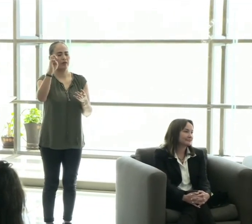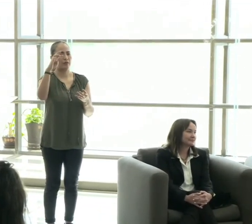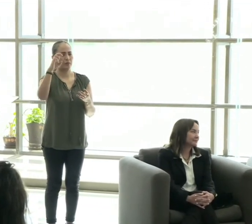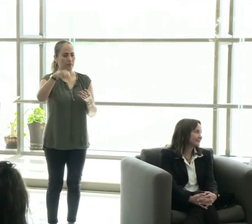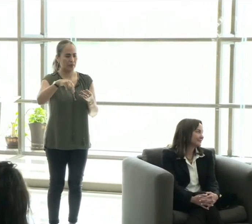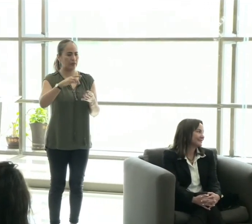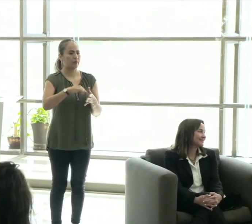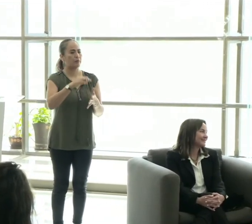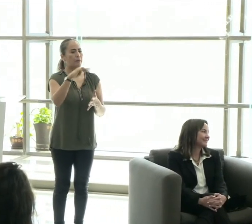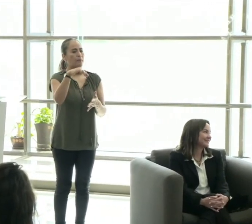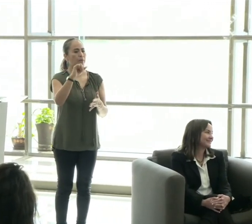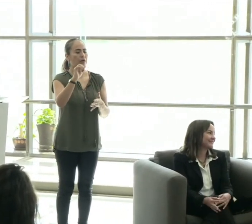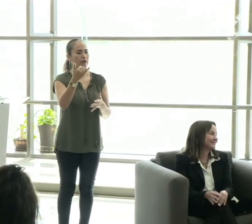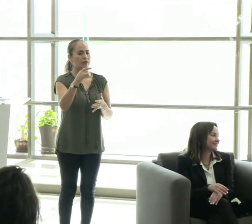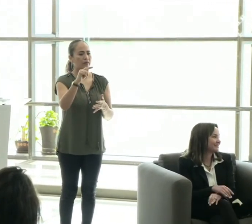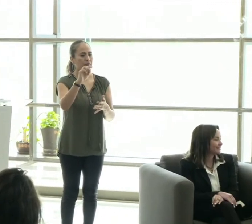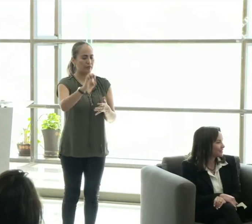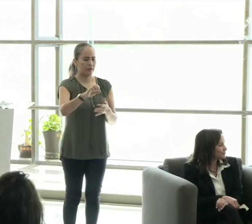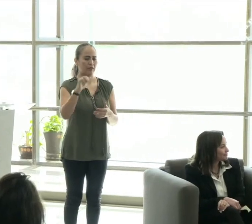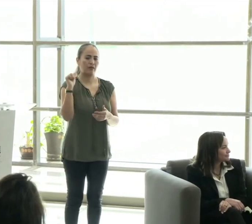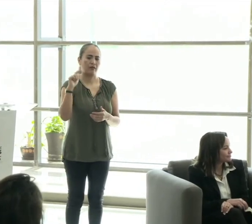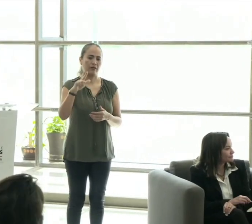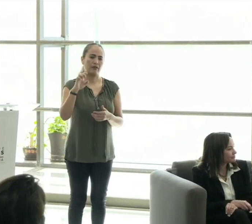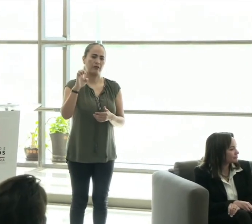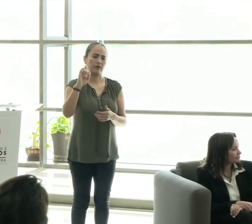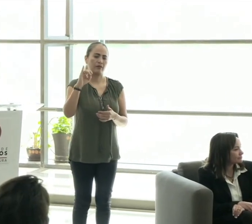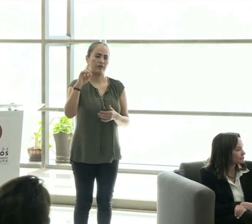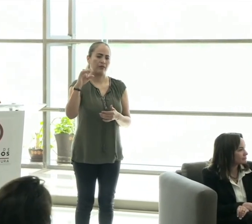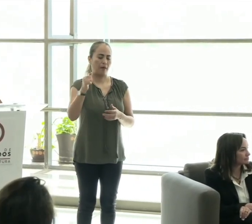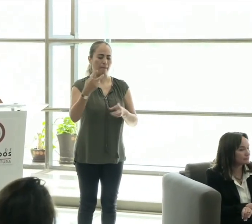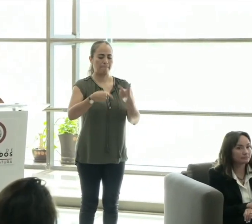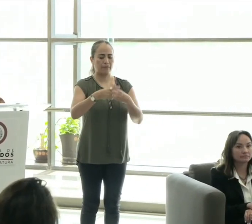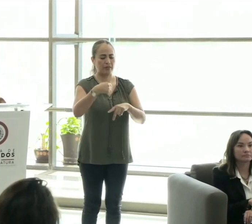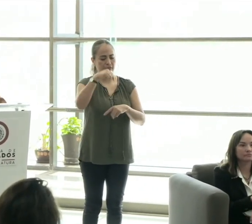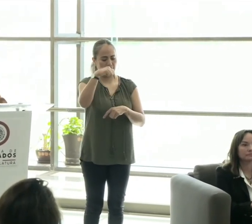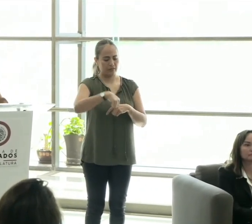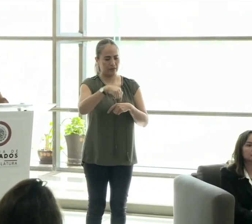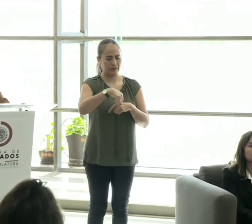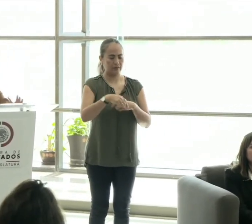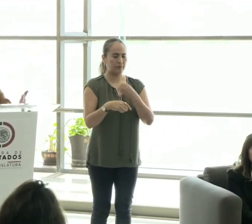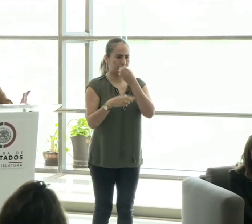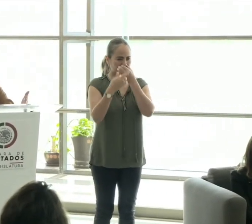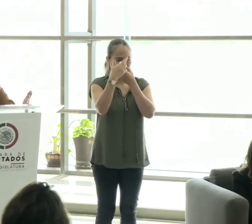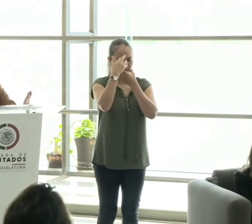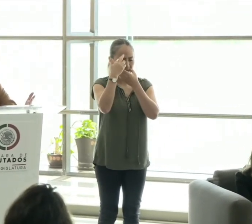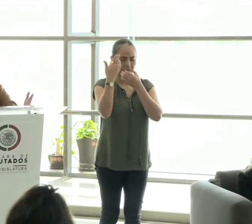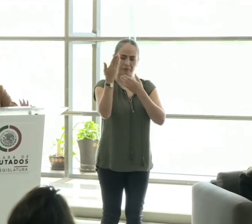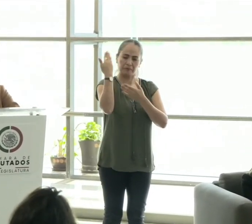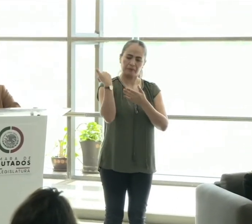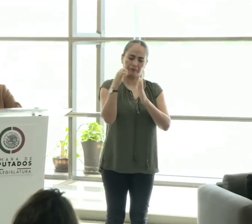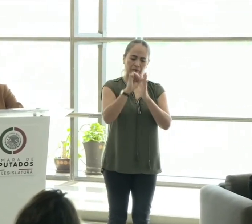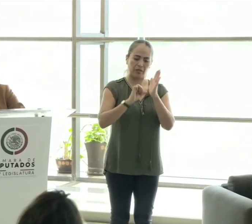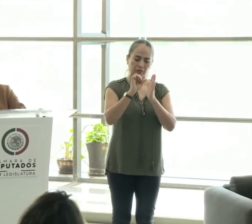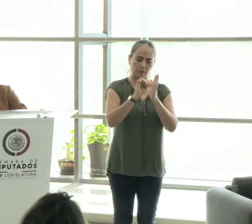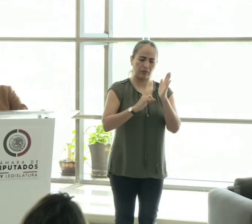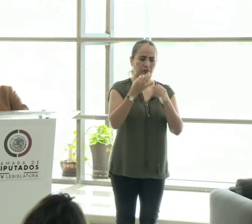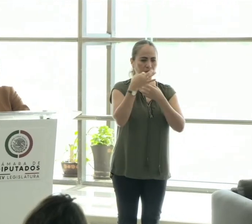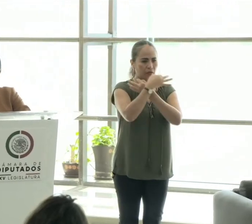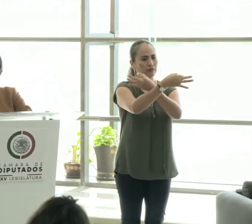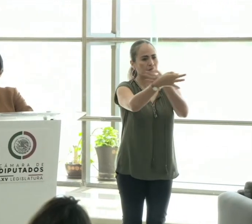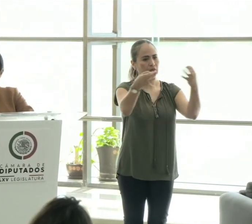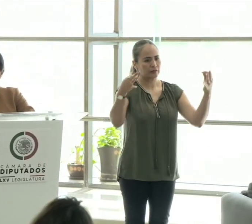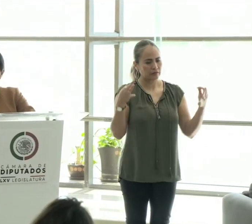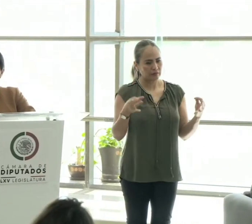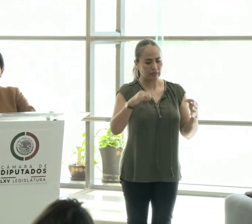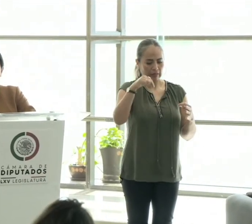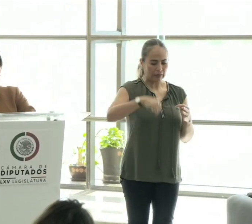diputada Aleida de que estén presentes aquí como recordarán dimos a conocer hace varios meses que se iba a llevar